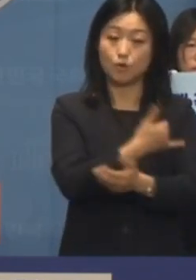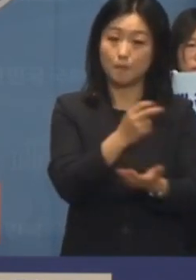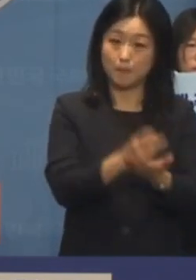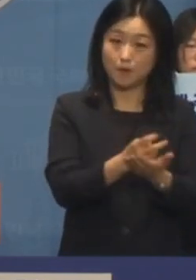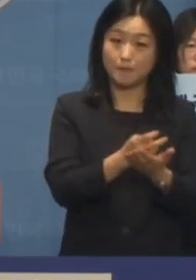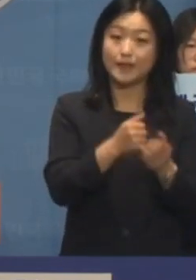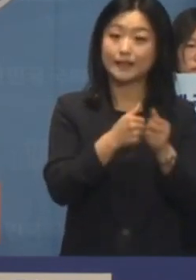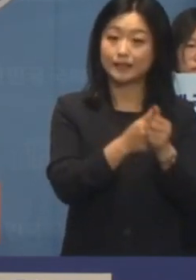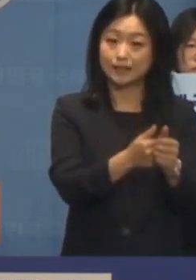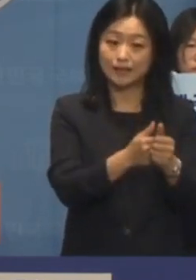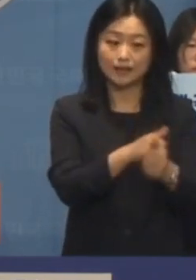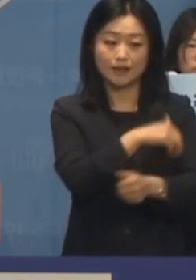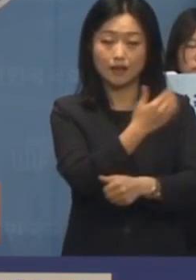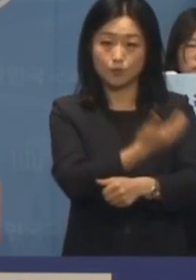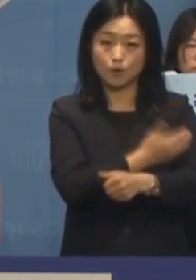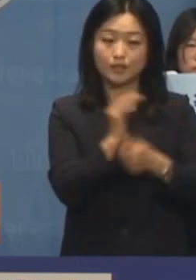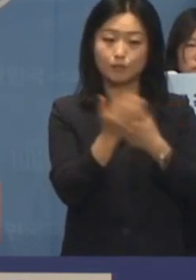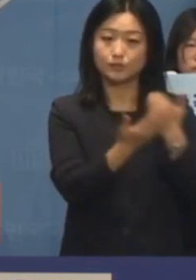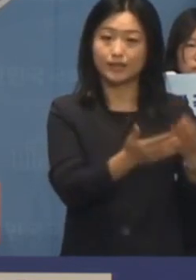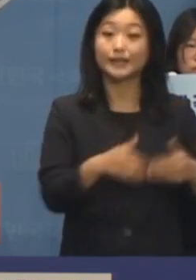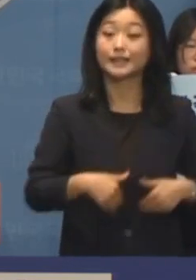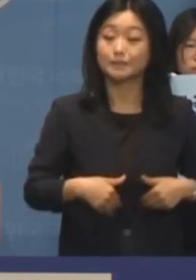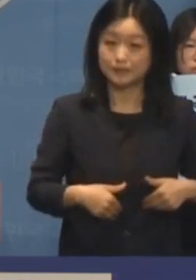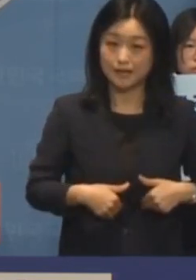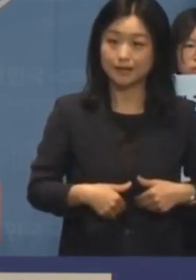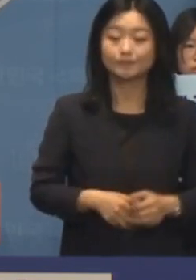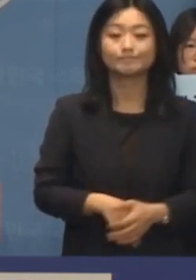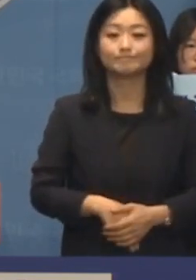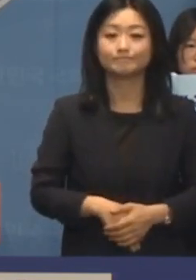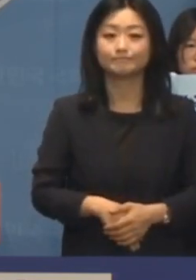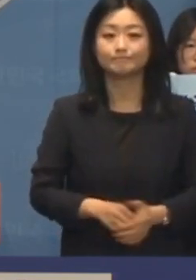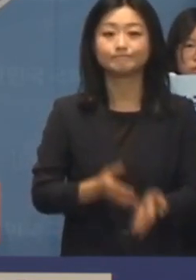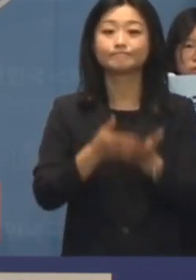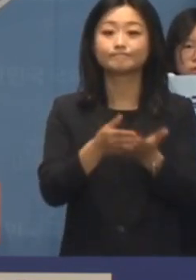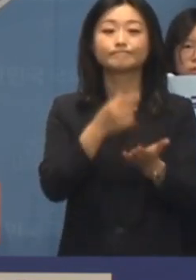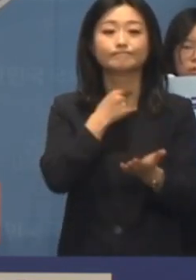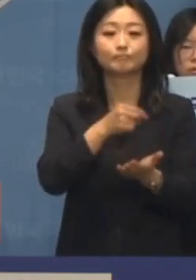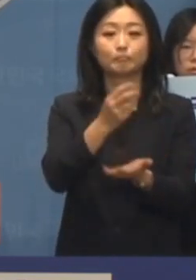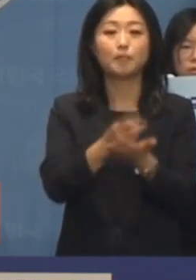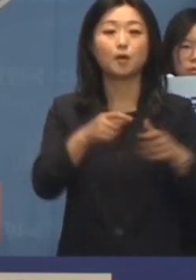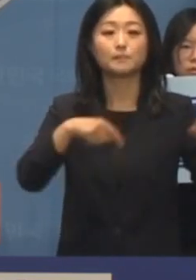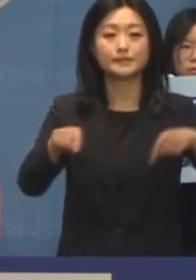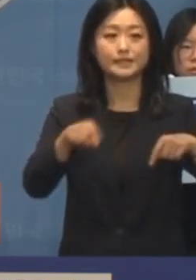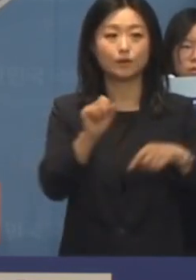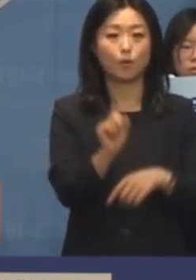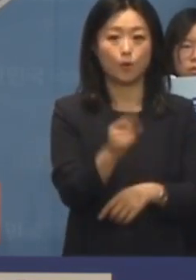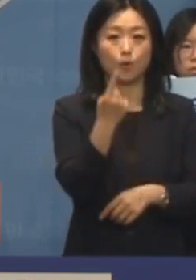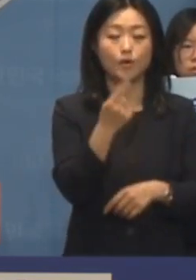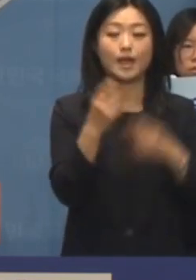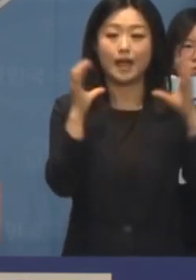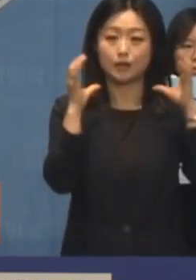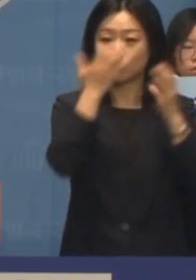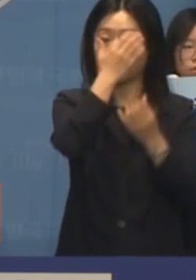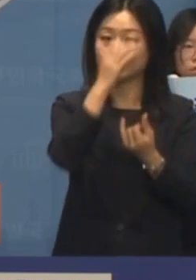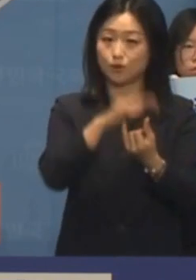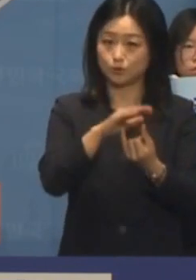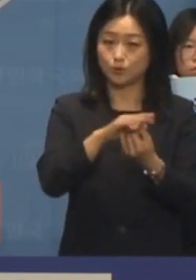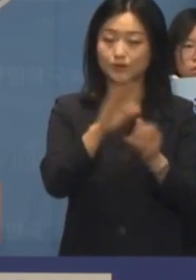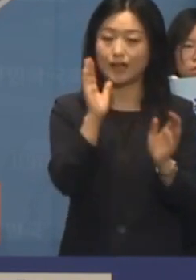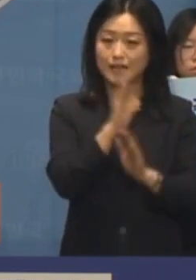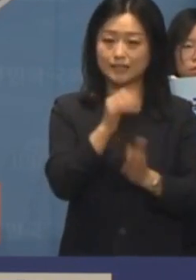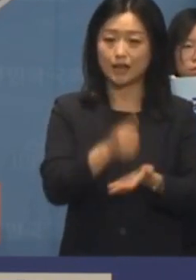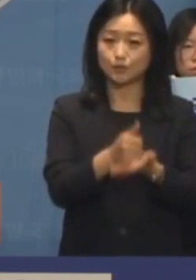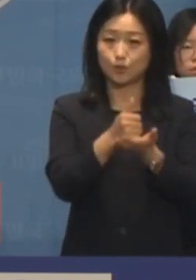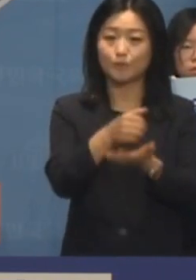명시된 권리를 보장받아야 합니다. 다시 한번 강조합니다. 법치주의를 기반으로 아동과 청소년, 학생의